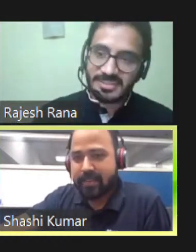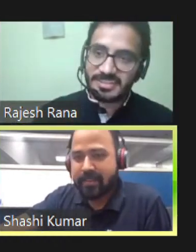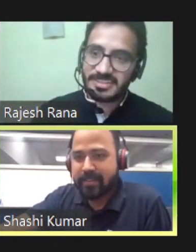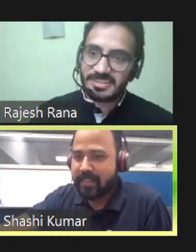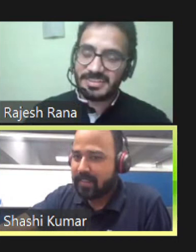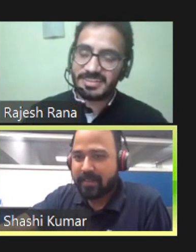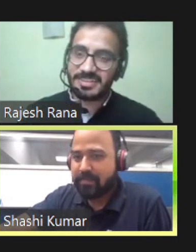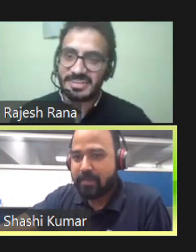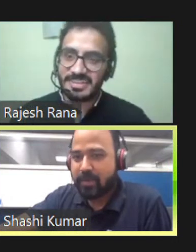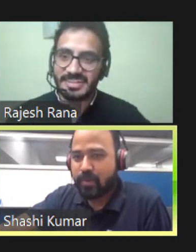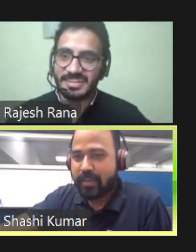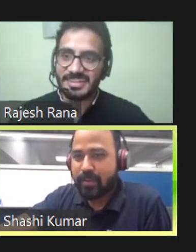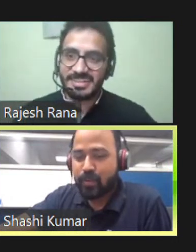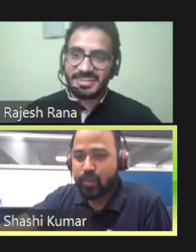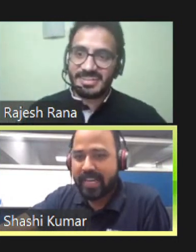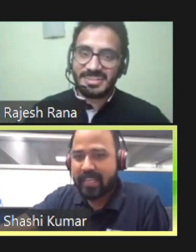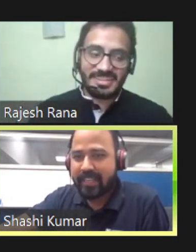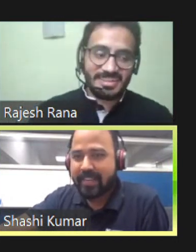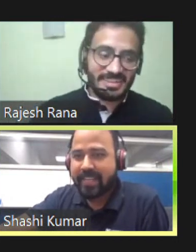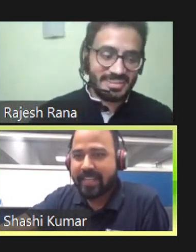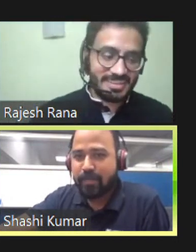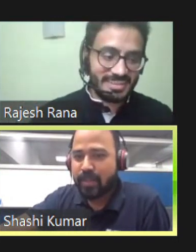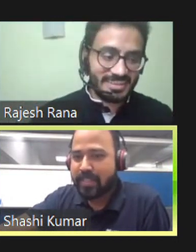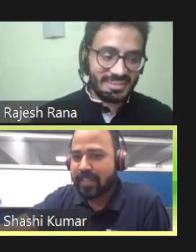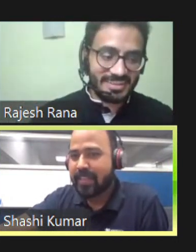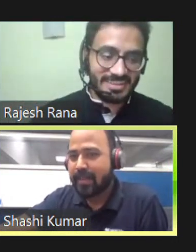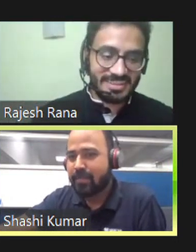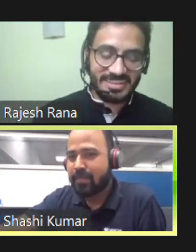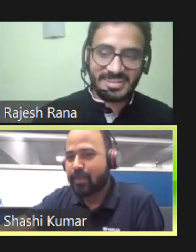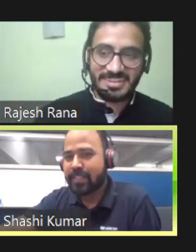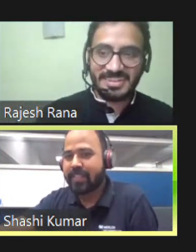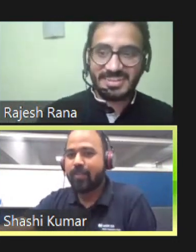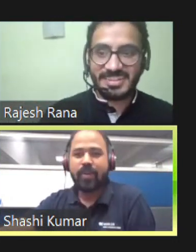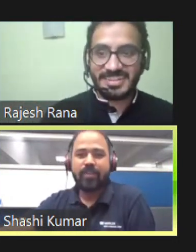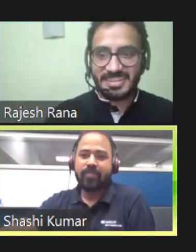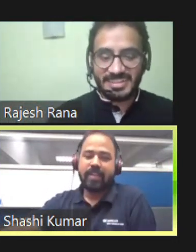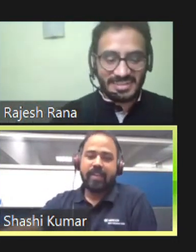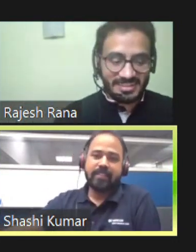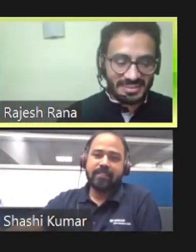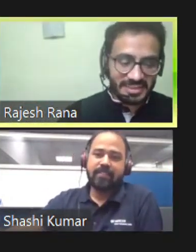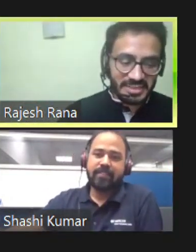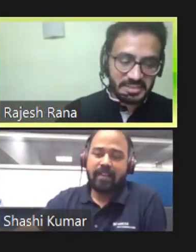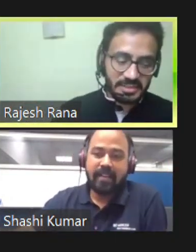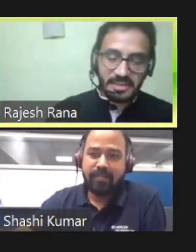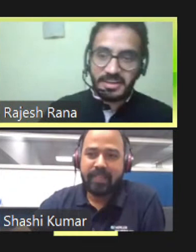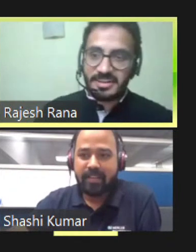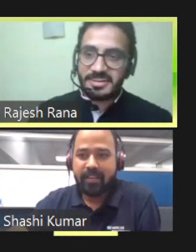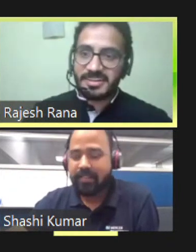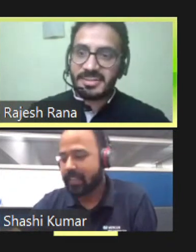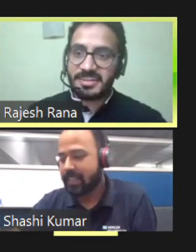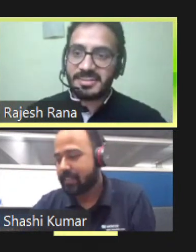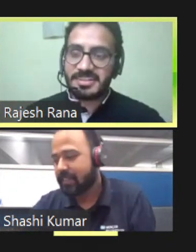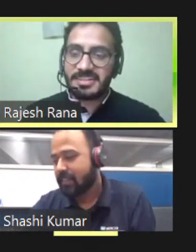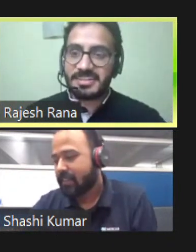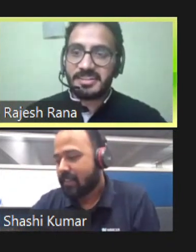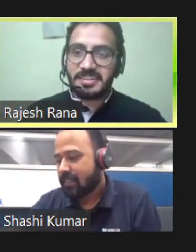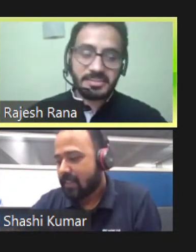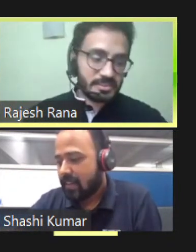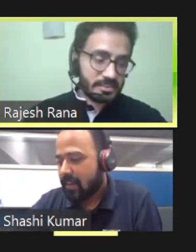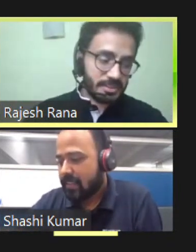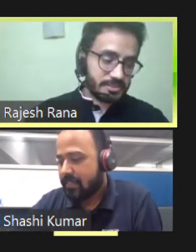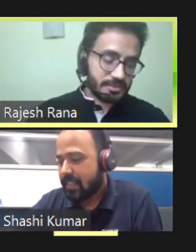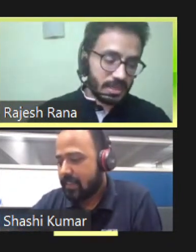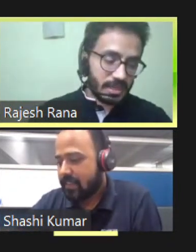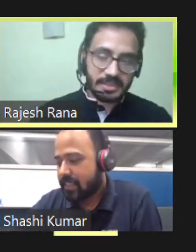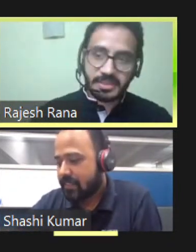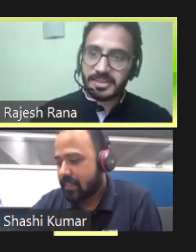think people are quite quickly, they are getting बहुत जल्दी आप लोगों ने सीखा. Wonderful guys. Right. We are loving it.